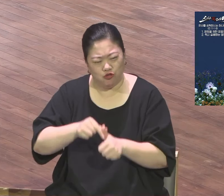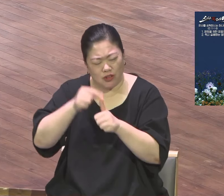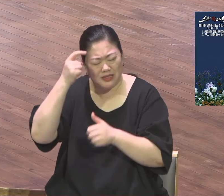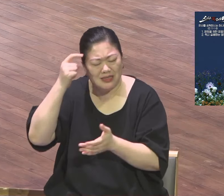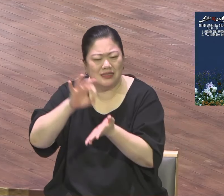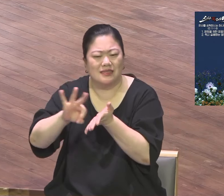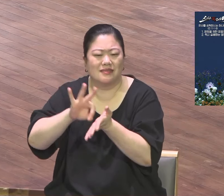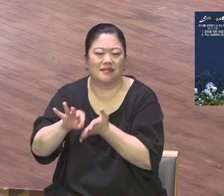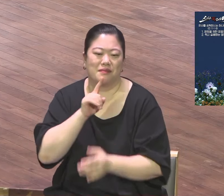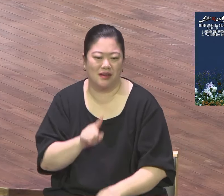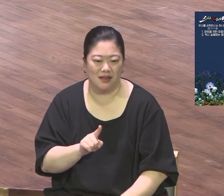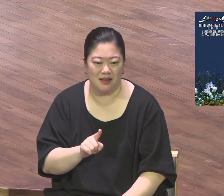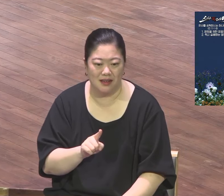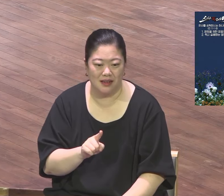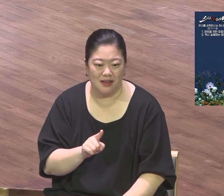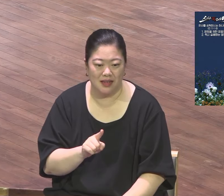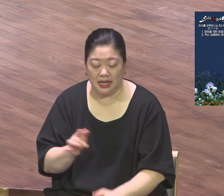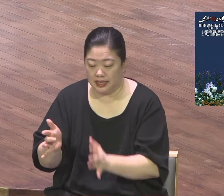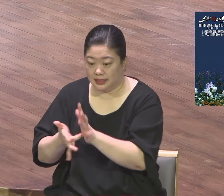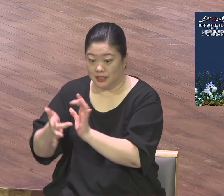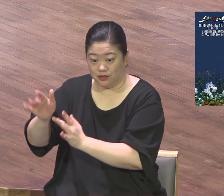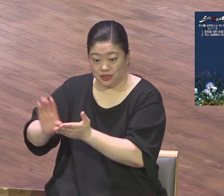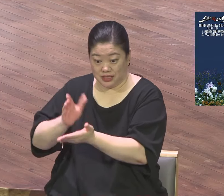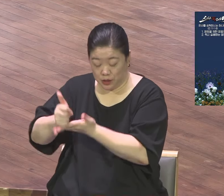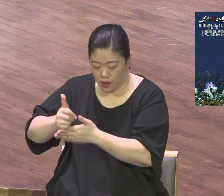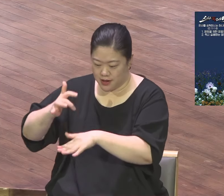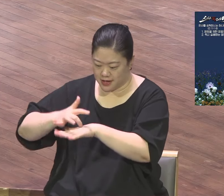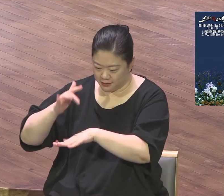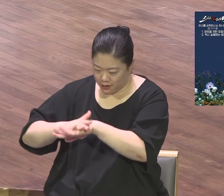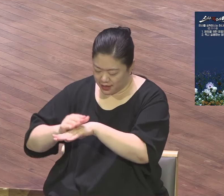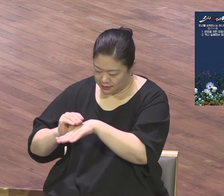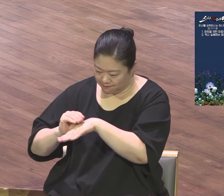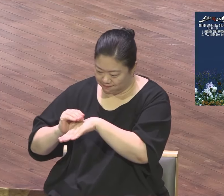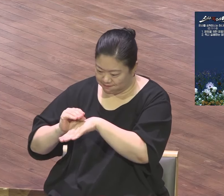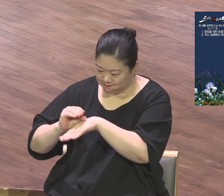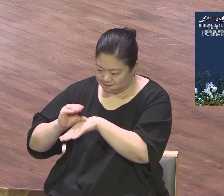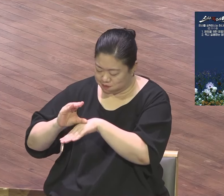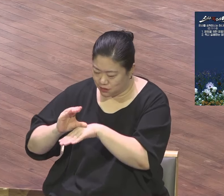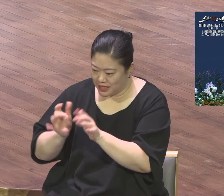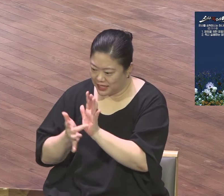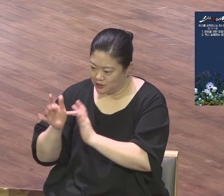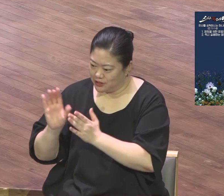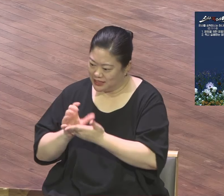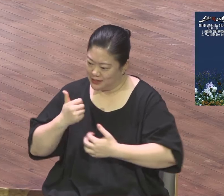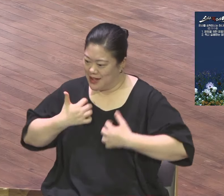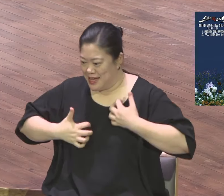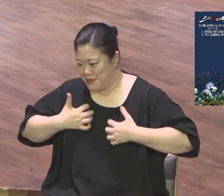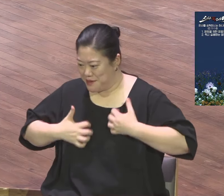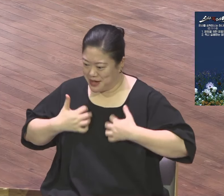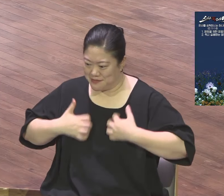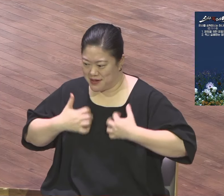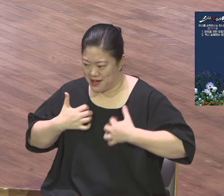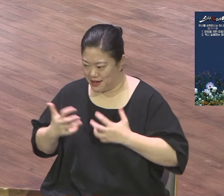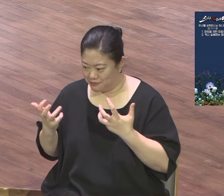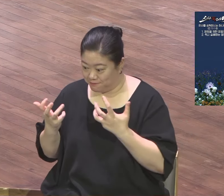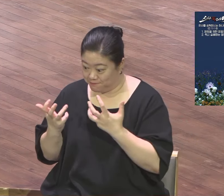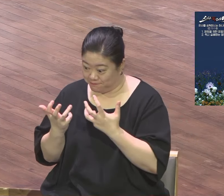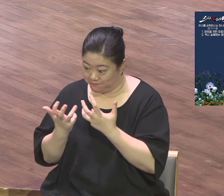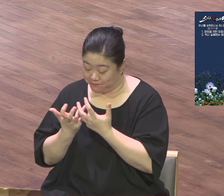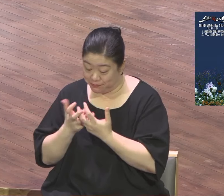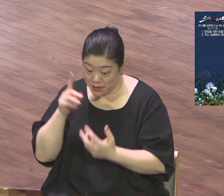여러분이 예수 그리스도를 체질화되면 될수록 어땠습니까? 어떻게 됩니까? 답이 나면 알수록 예수와 그리스도라는 사실을